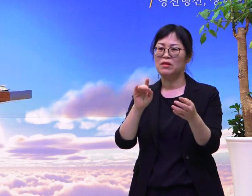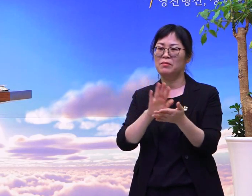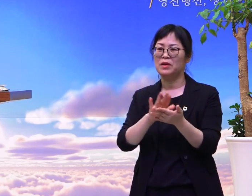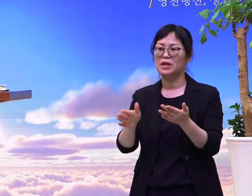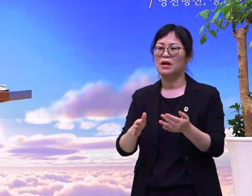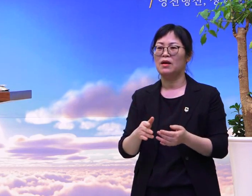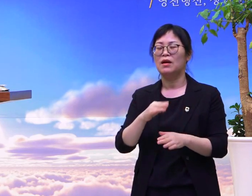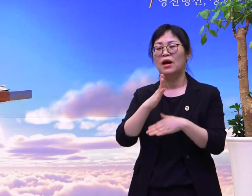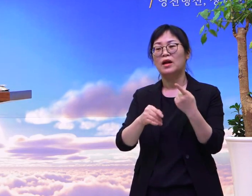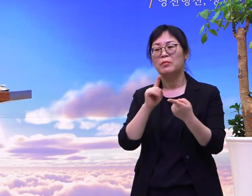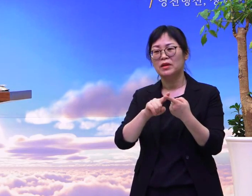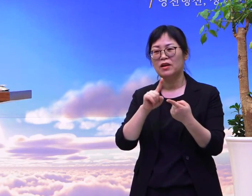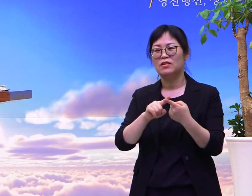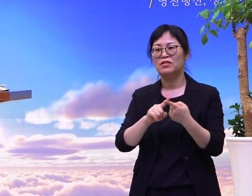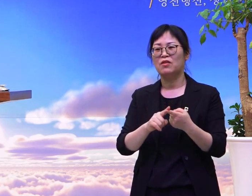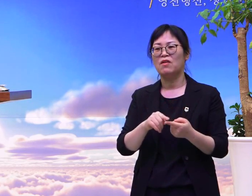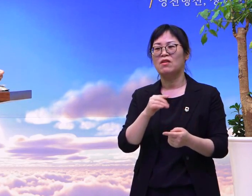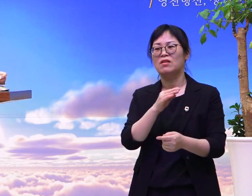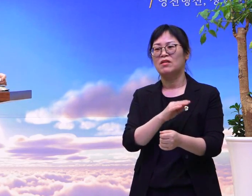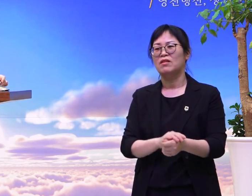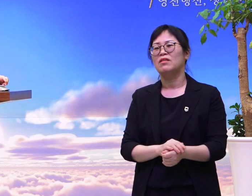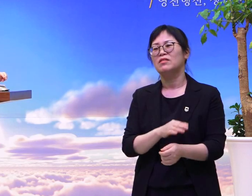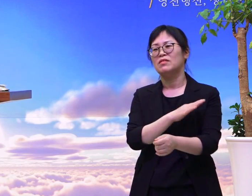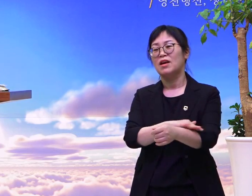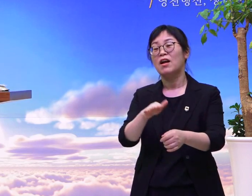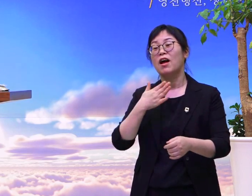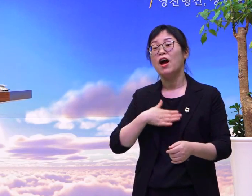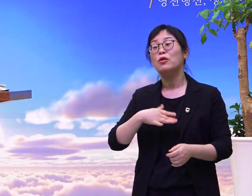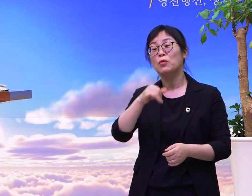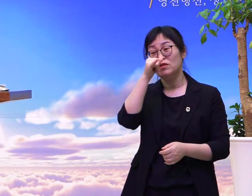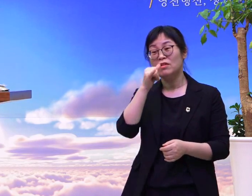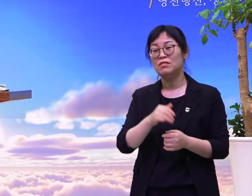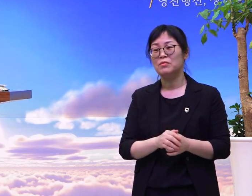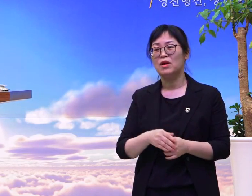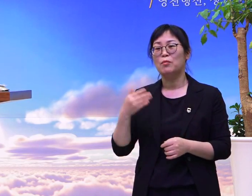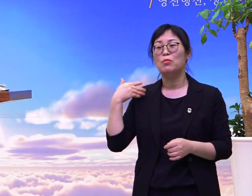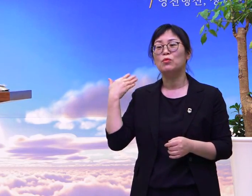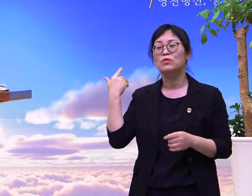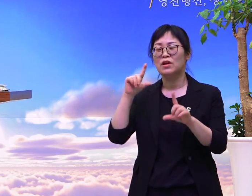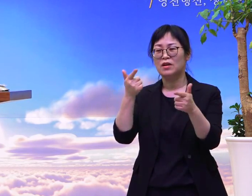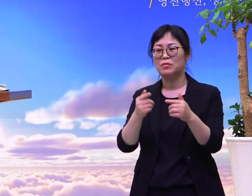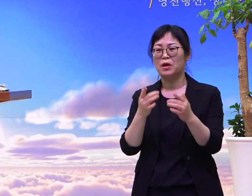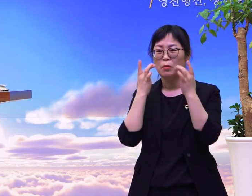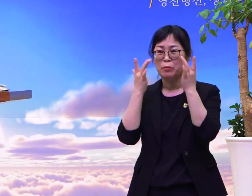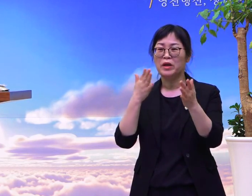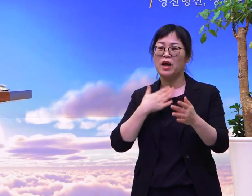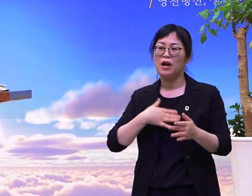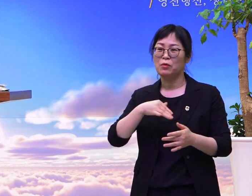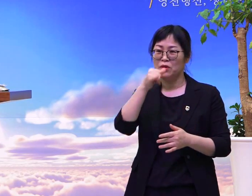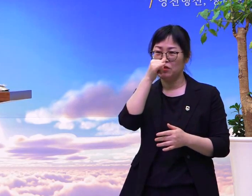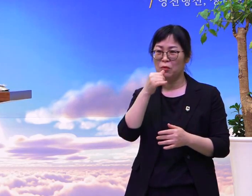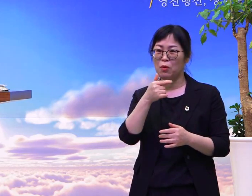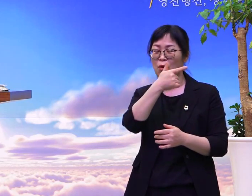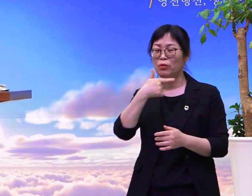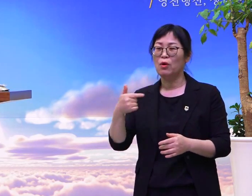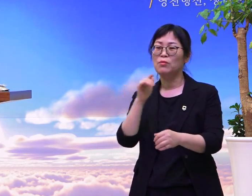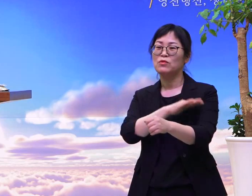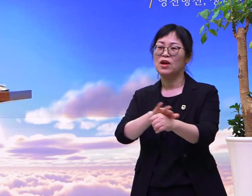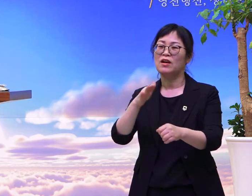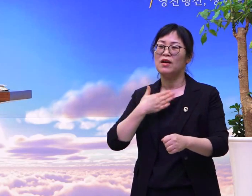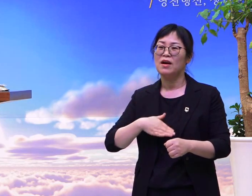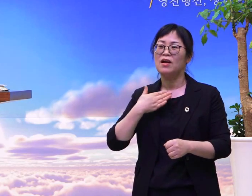대해서 하나님에 관해서 잘 알고 있었습니다. 모르지 않았습니다. 분명히 알고 있었고 그리고 너무나 잘